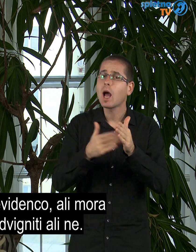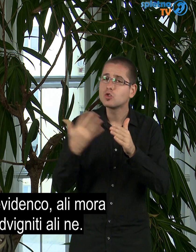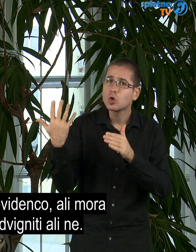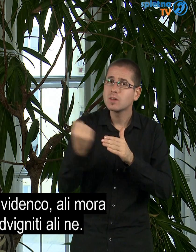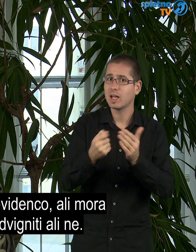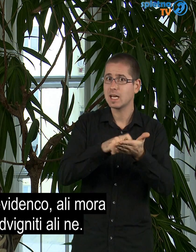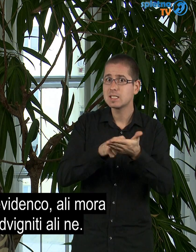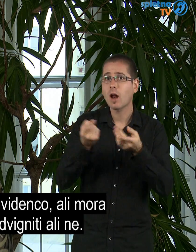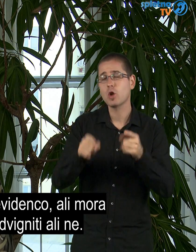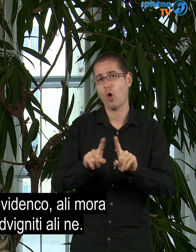ne.